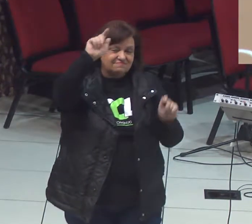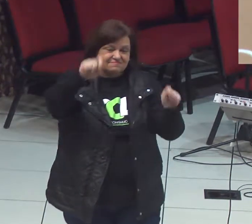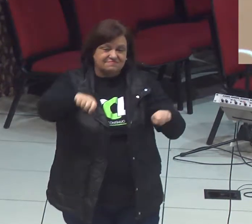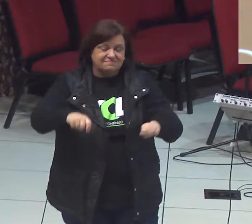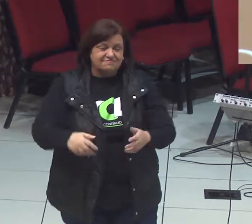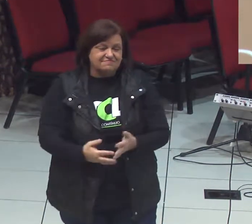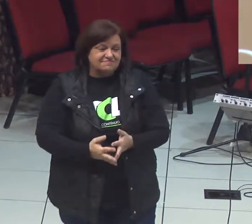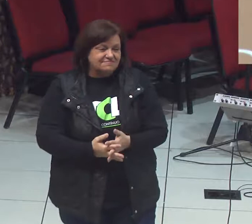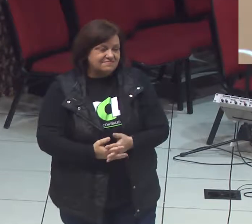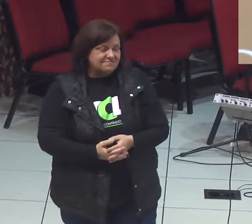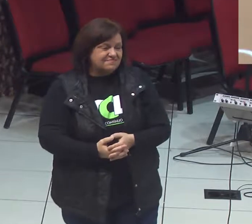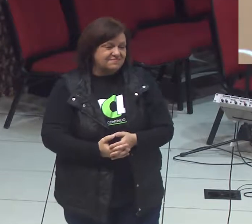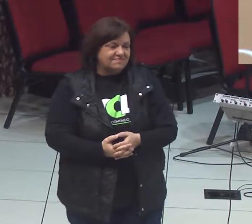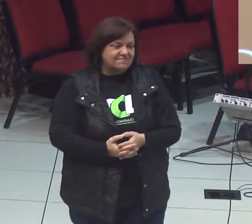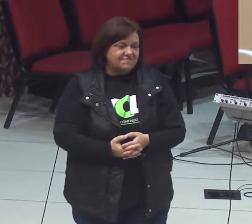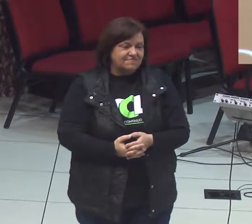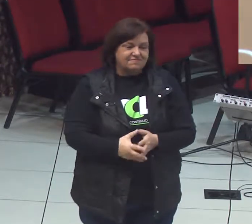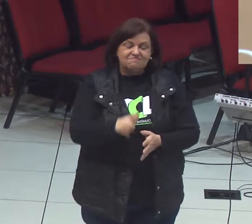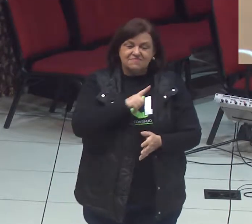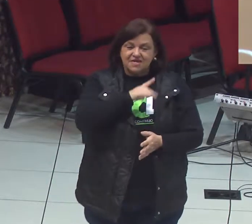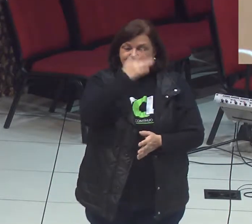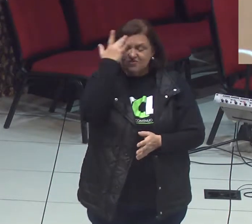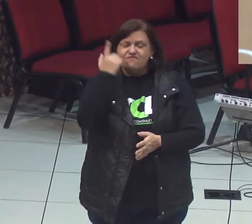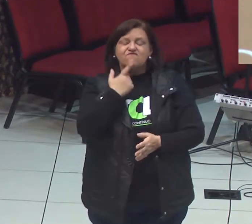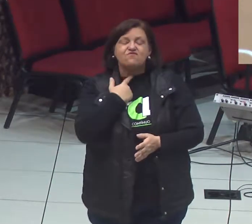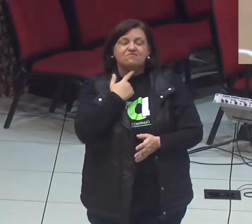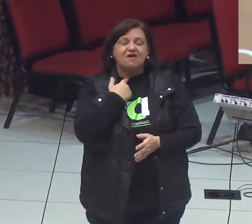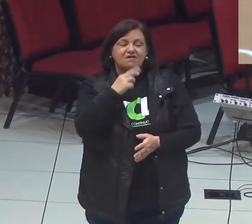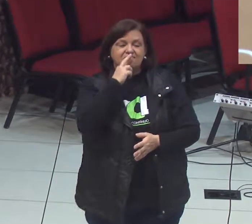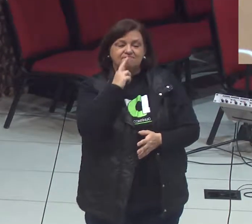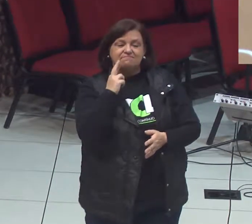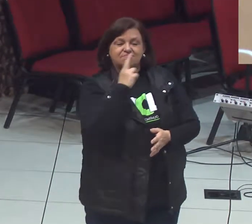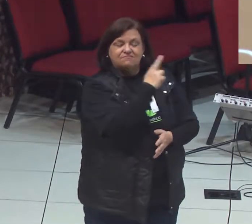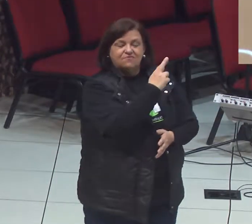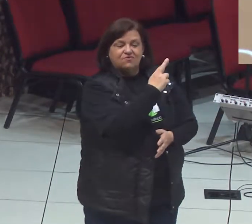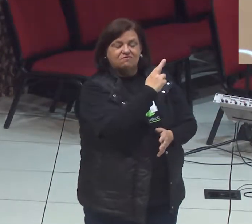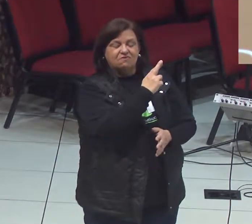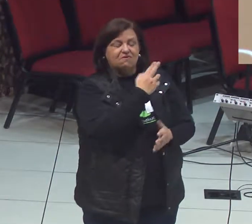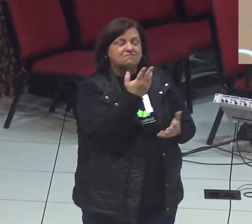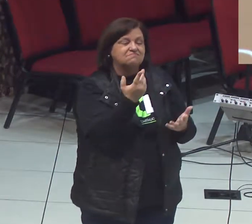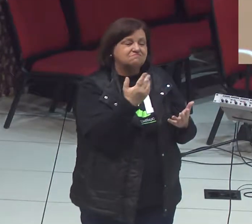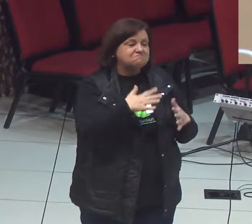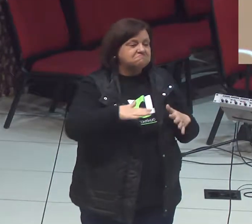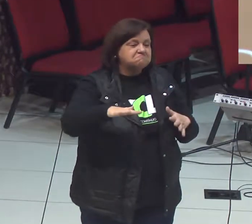lá. Tem alguém que gostaria de colocar a sua